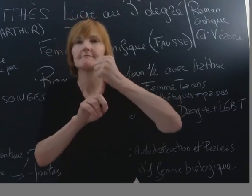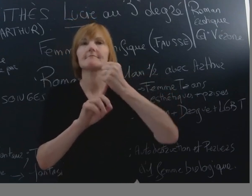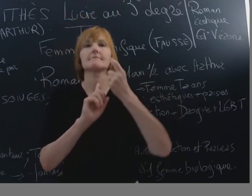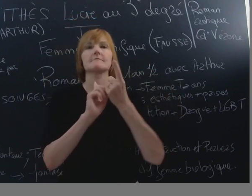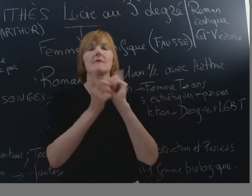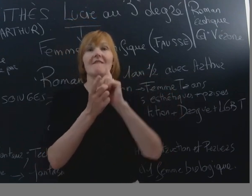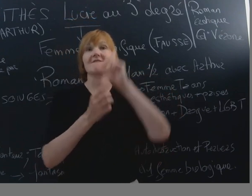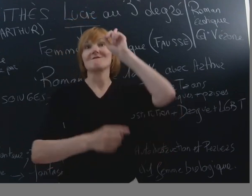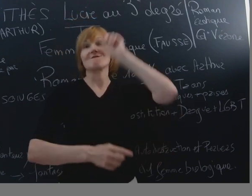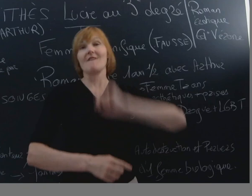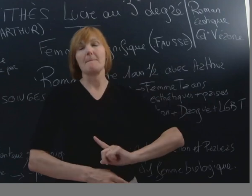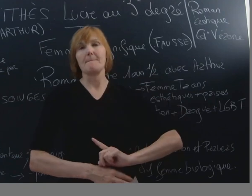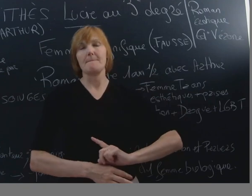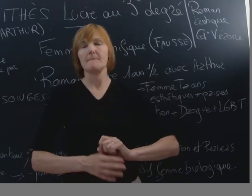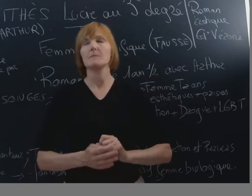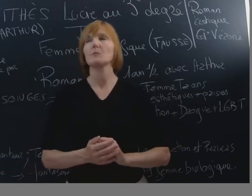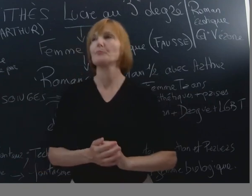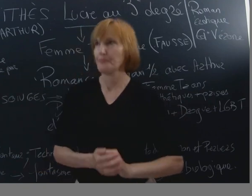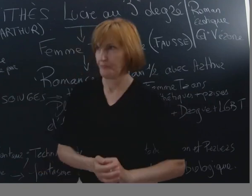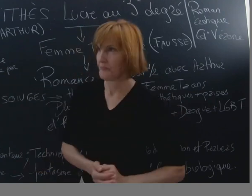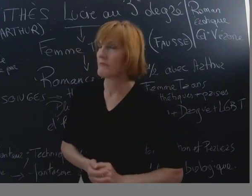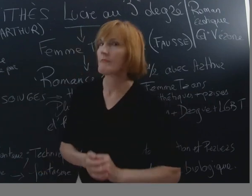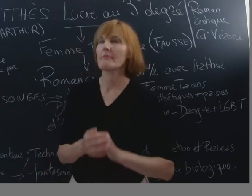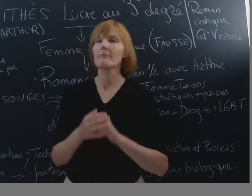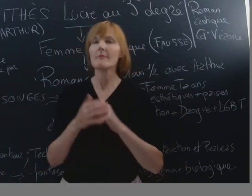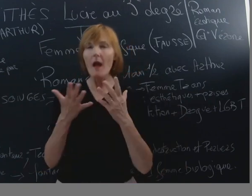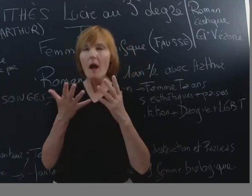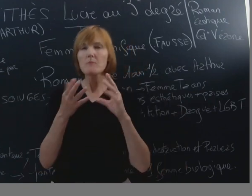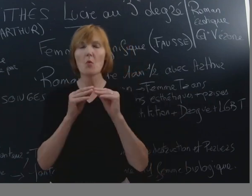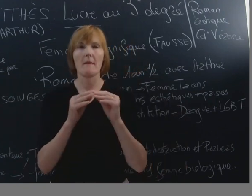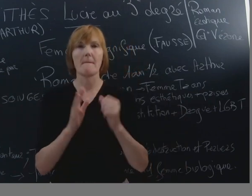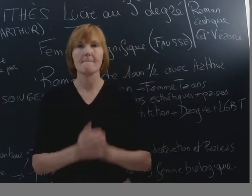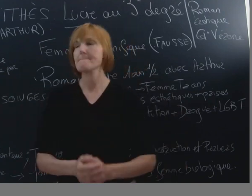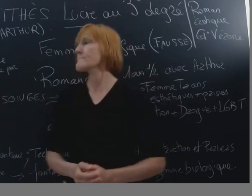même sur un chemin dont l'objectif est de devenir une femme